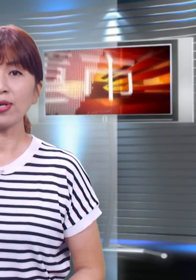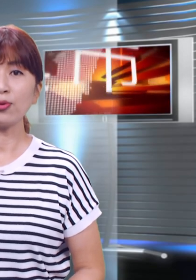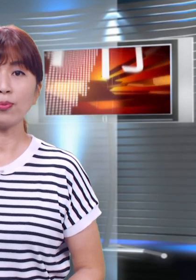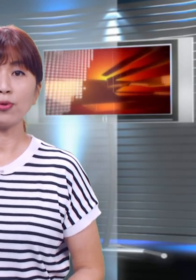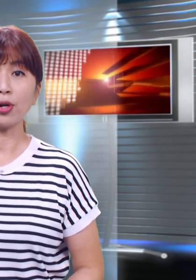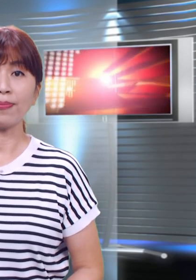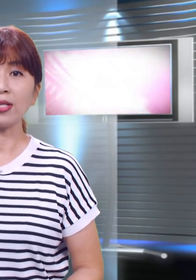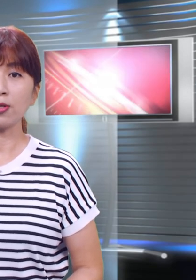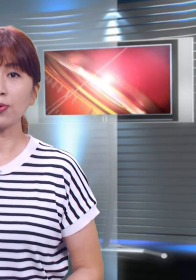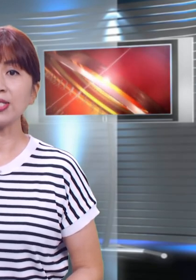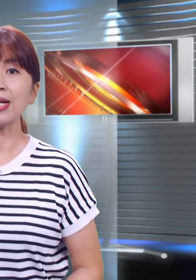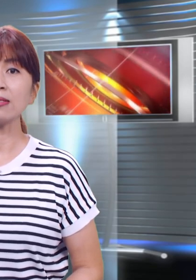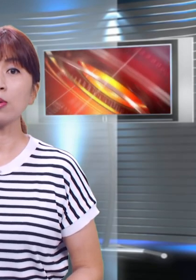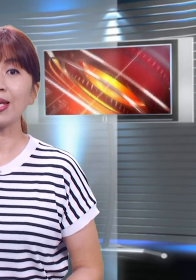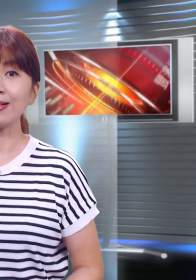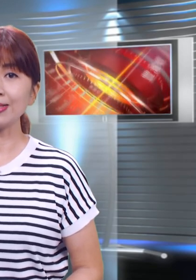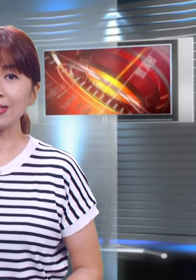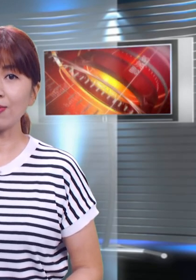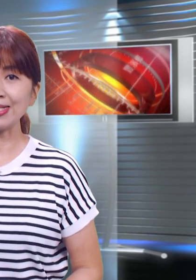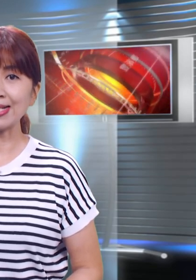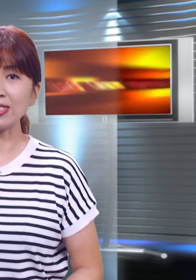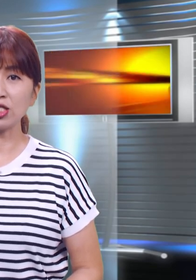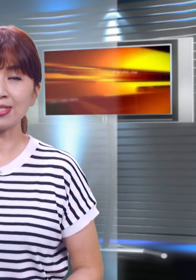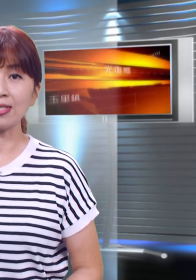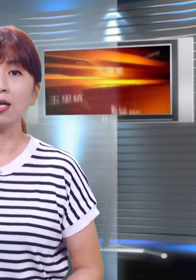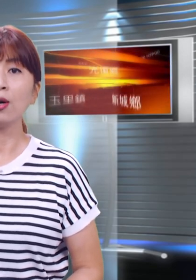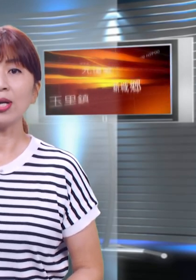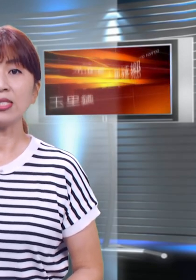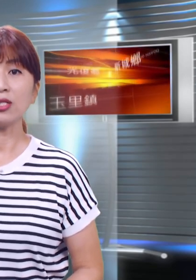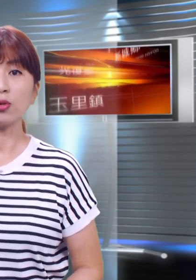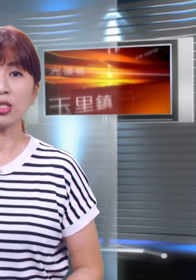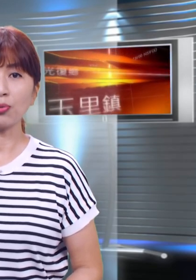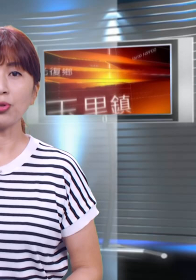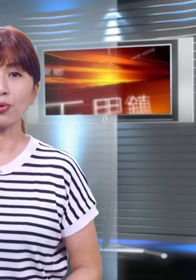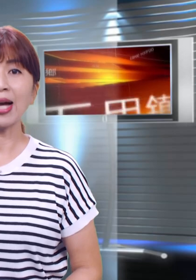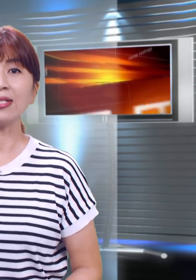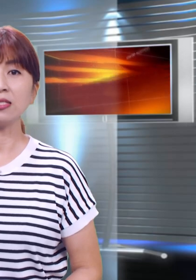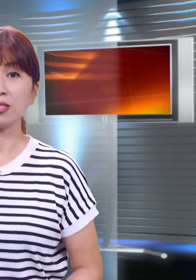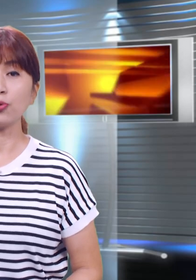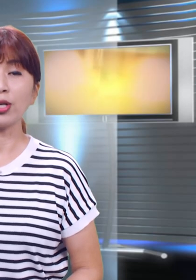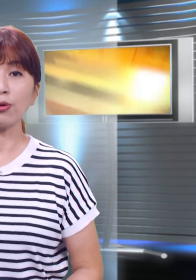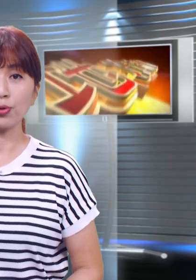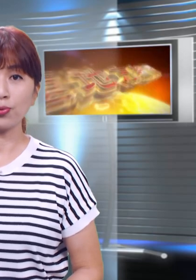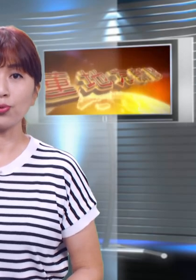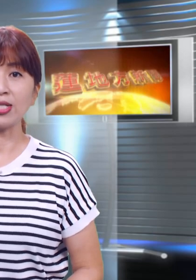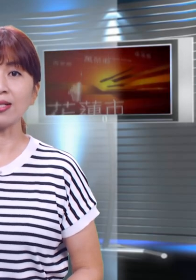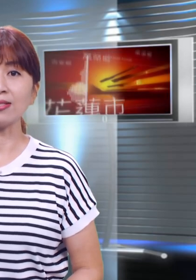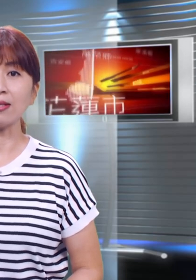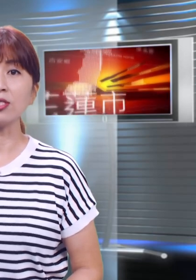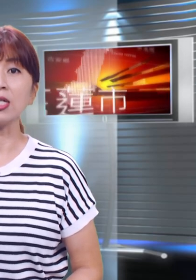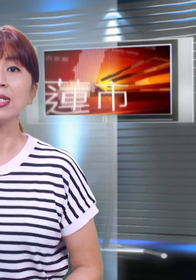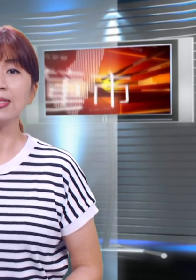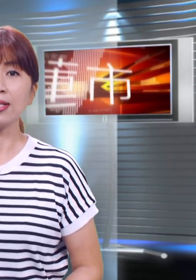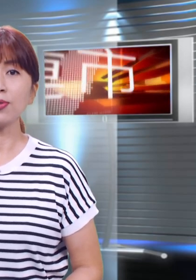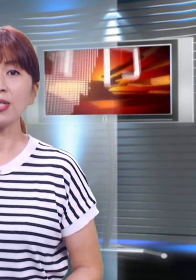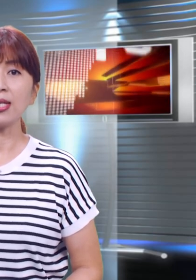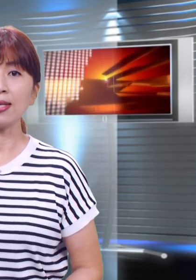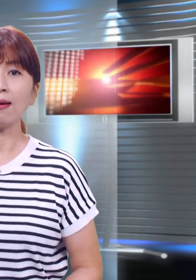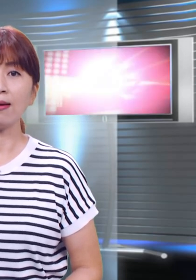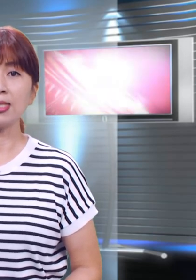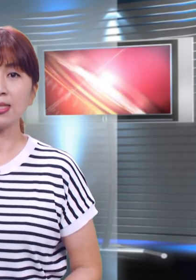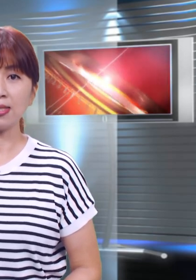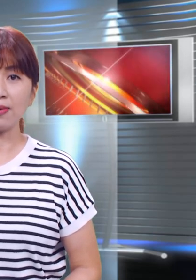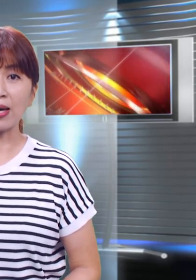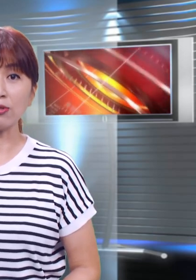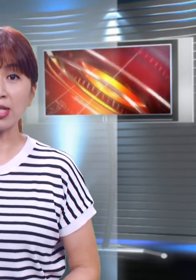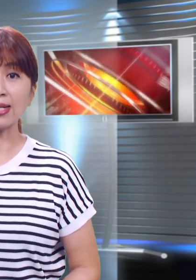25号，中央宣布长辈接种加送2剂快筛试剂。花莲县从4月中开始，针对65岁以上长者接种第一、